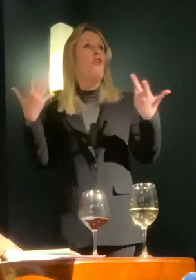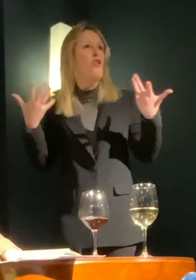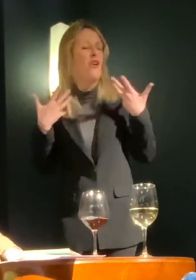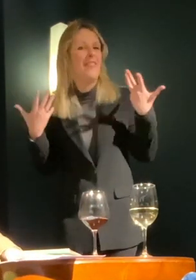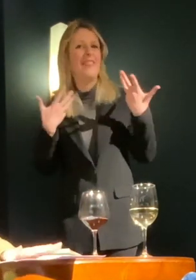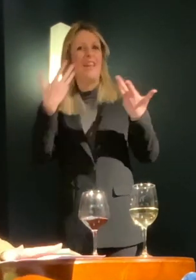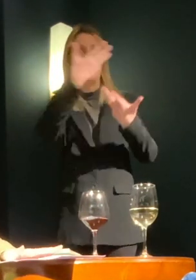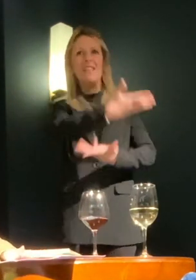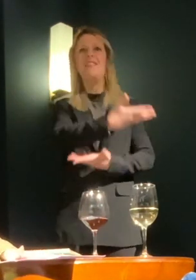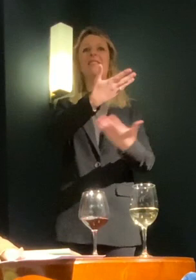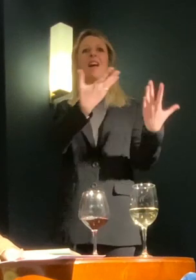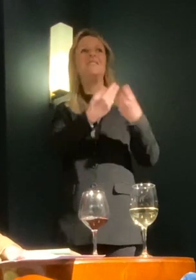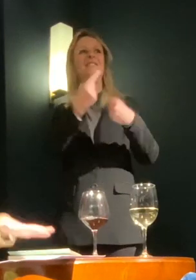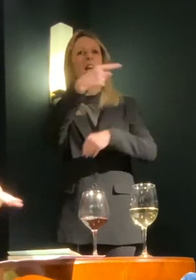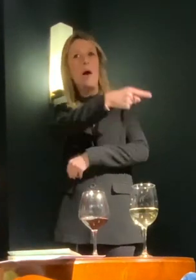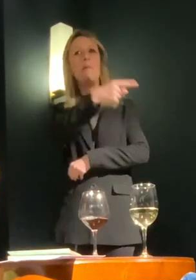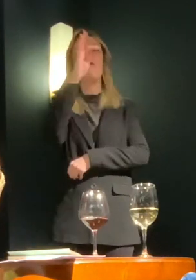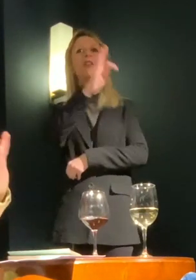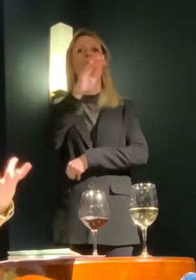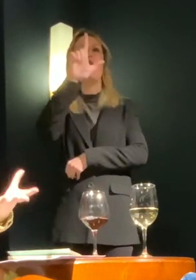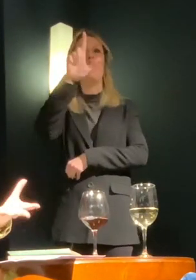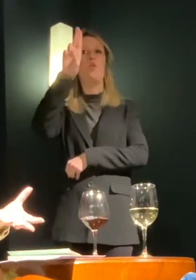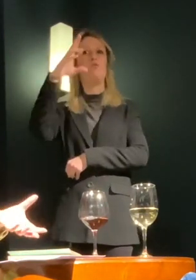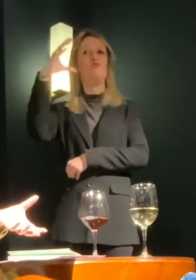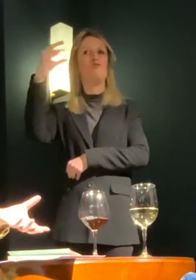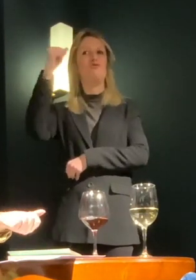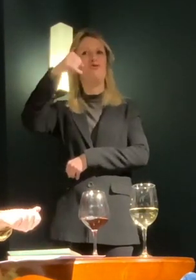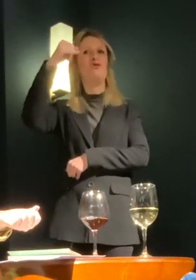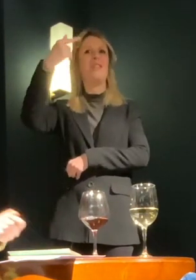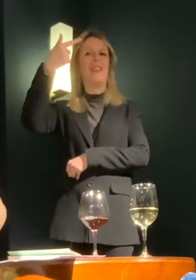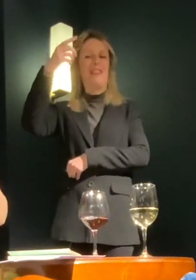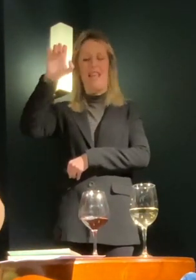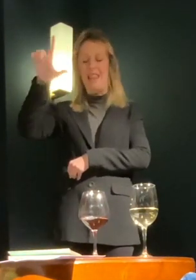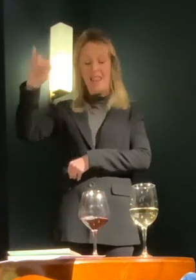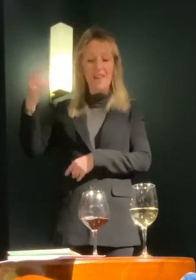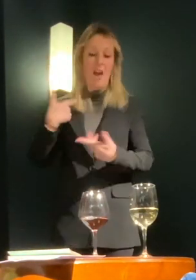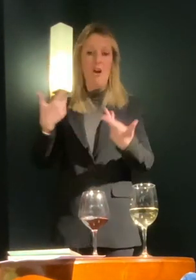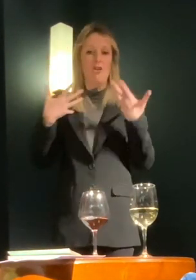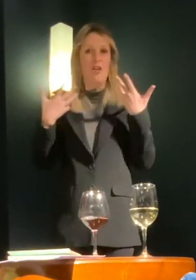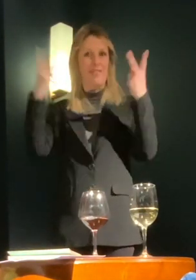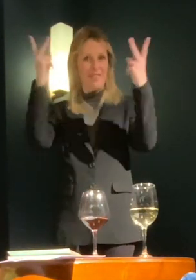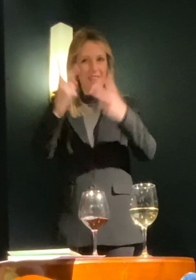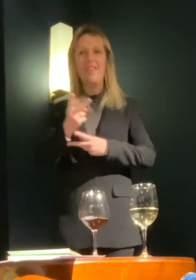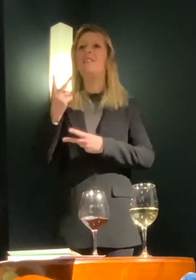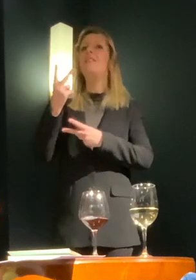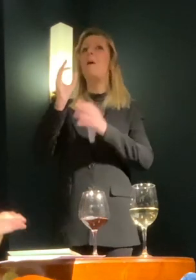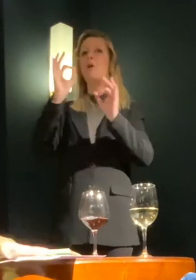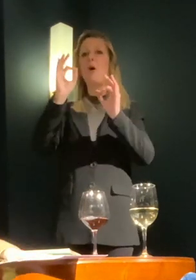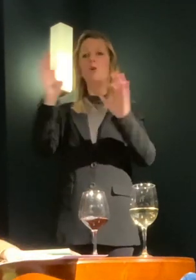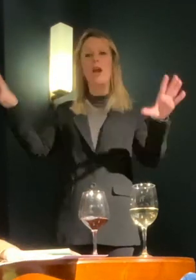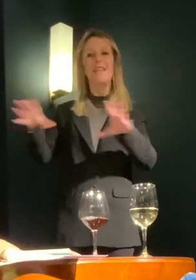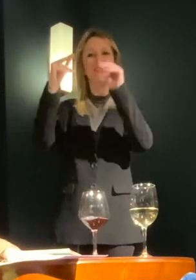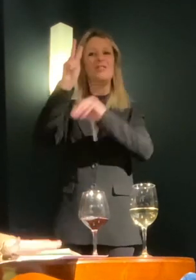Flavio Nucitelli, con il quale avrei dovuto chiudere il 2022, ma sono ancora più contenta di iniziare il